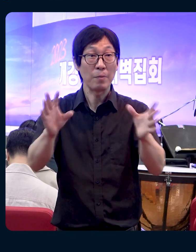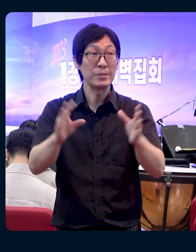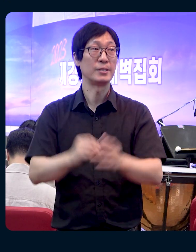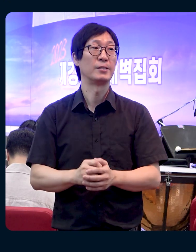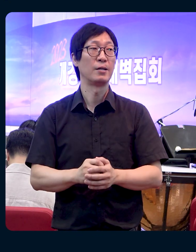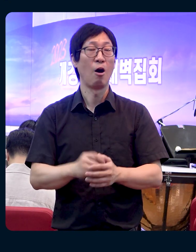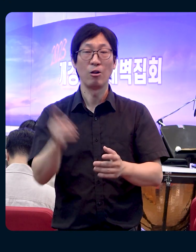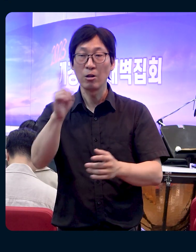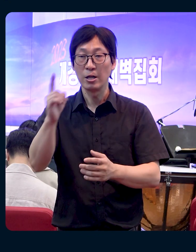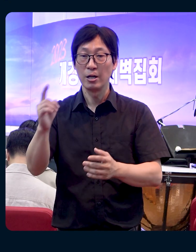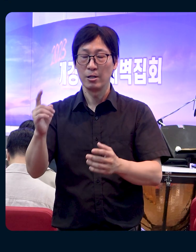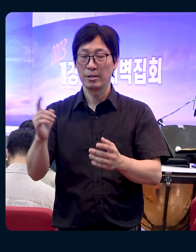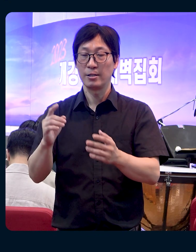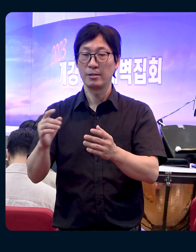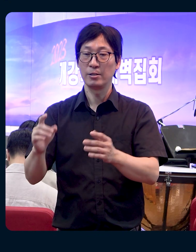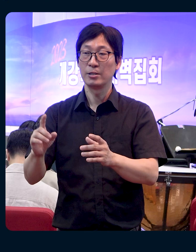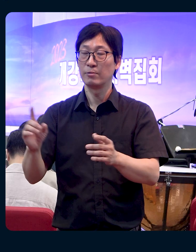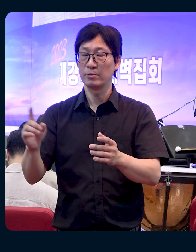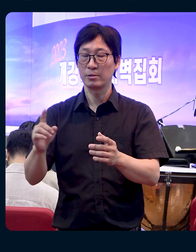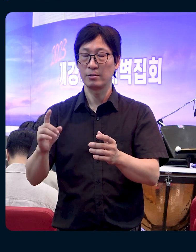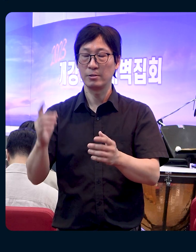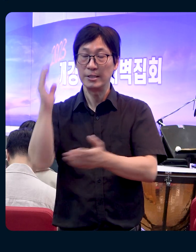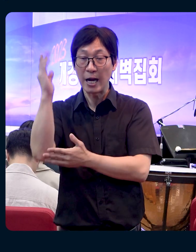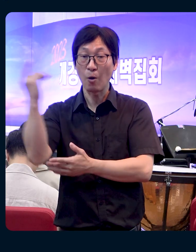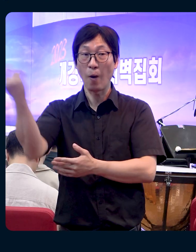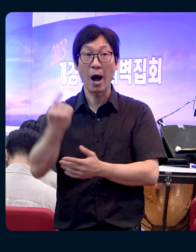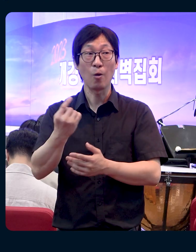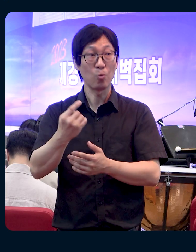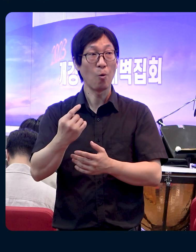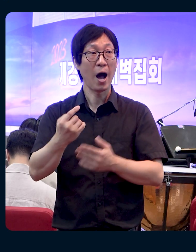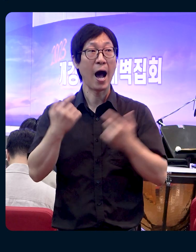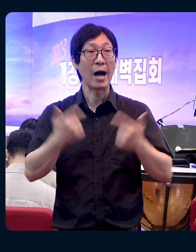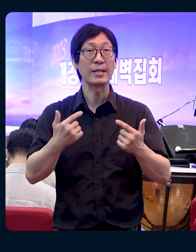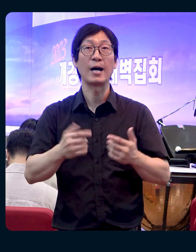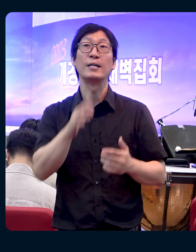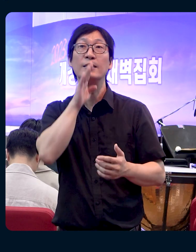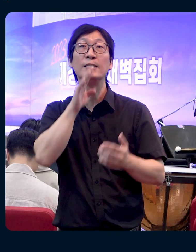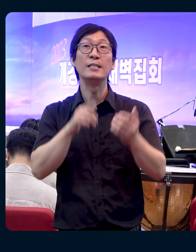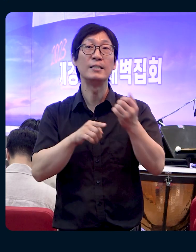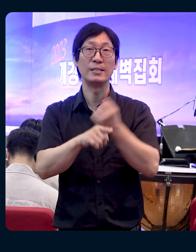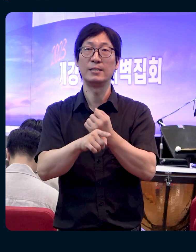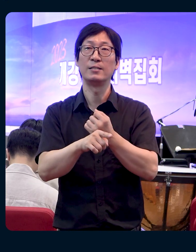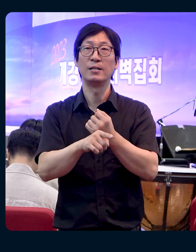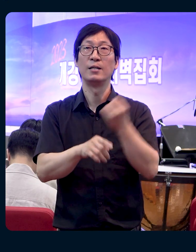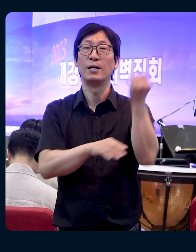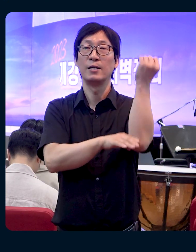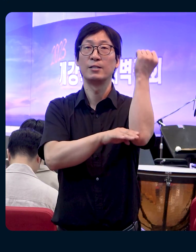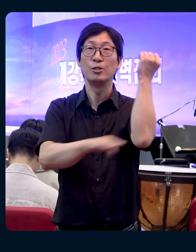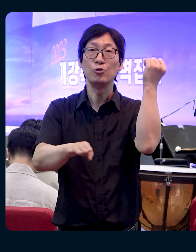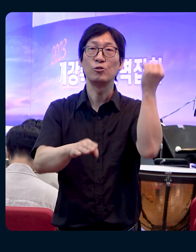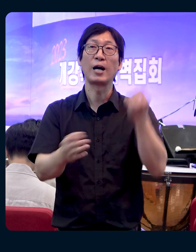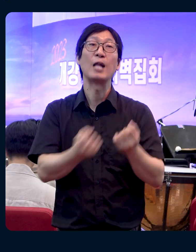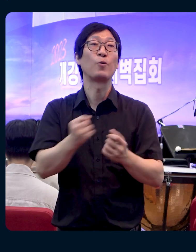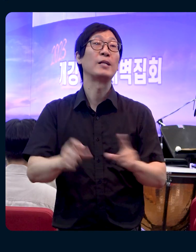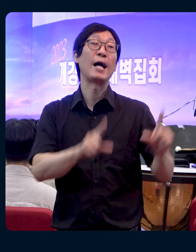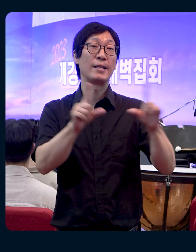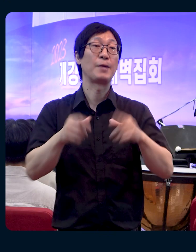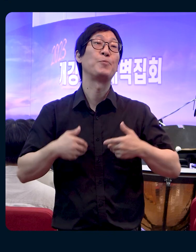이야기 속 앞에 흔들리지 않는 절대적 기준, 바로 진리 앞에 서 있기 때문에, 그러니까 우리는 진실할 수밖에 없다는